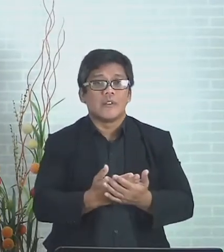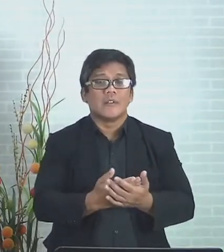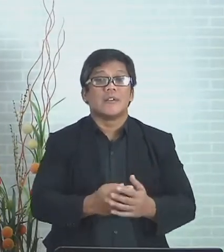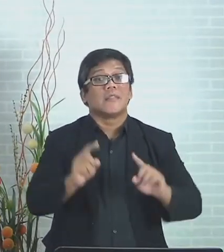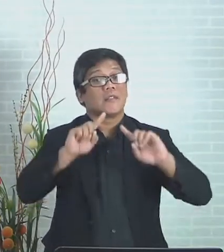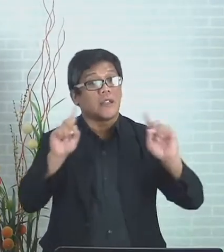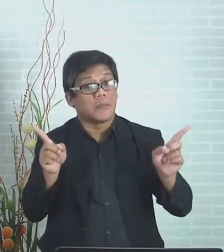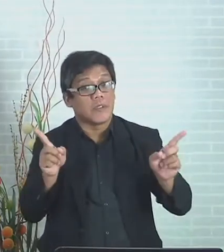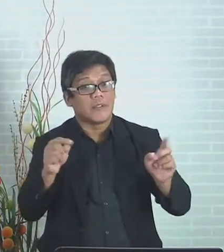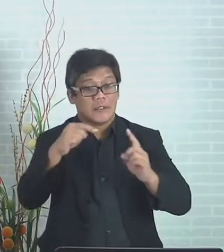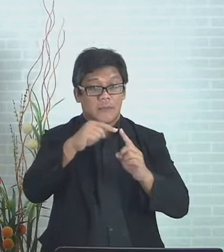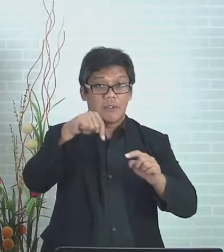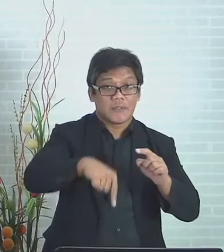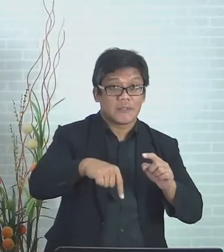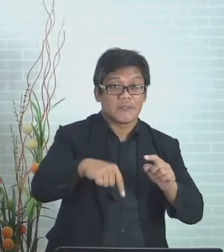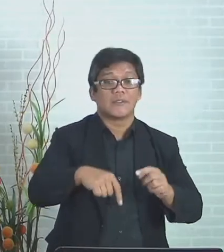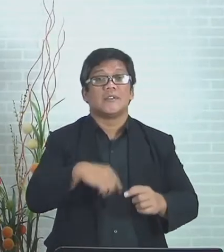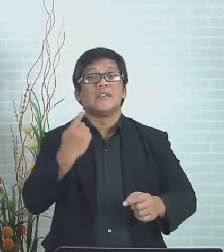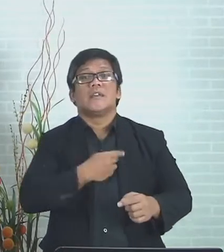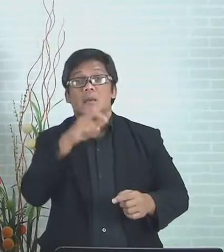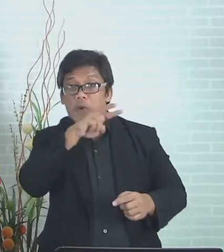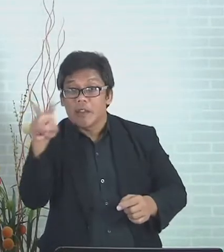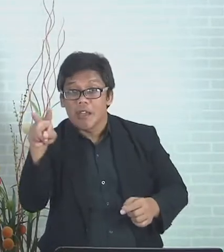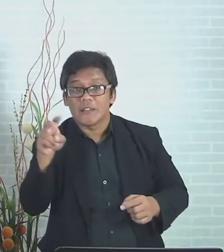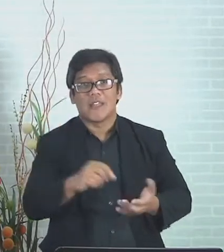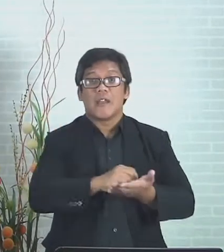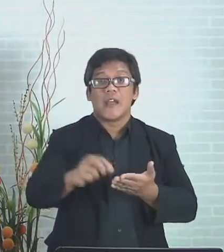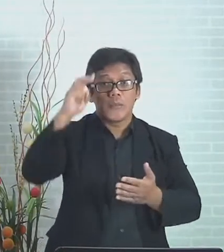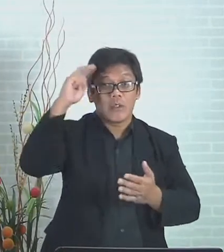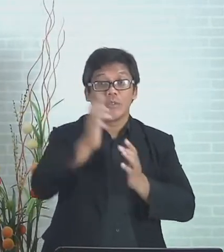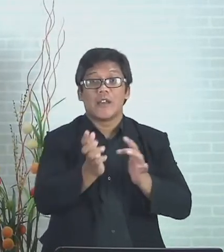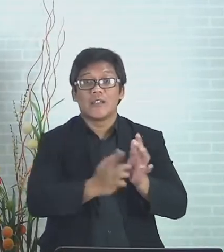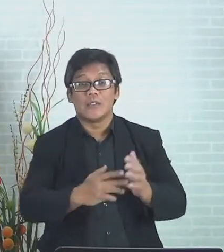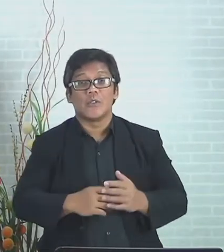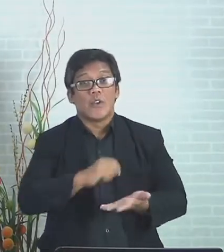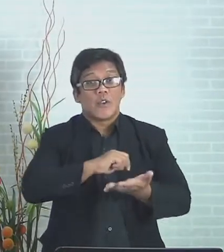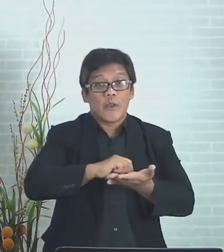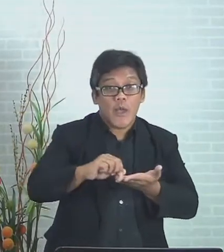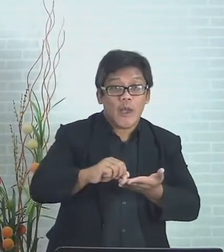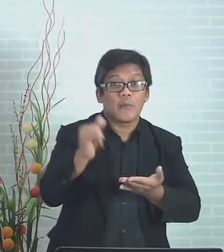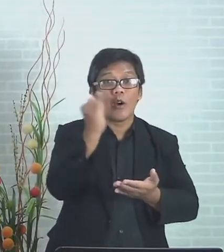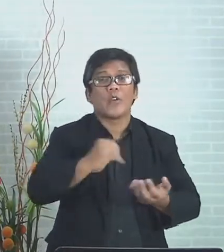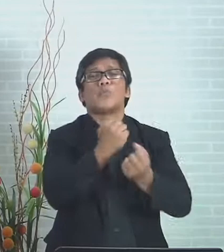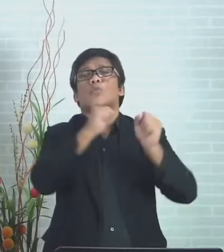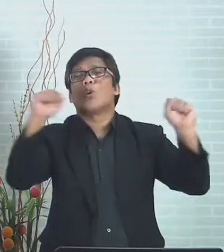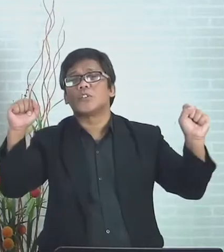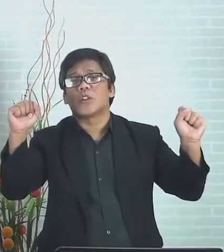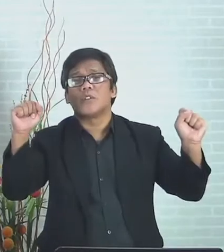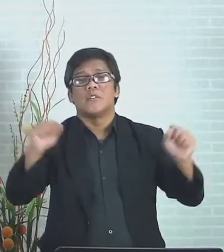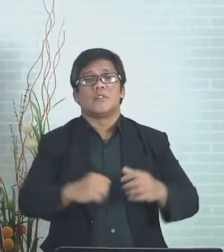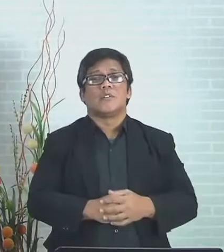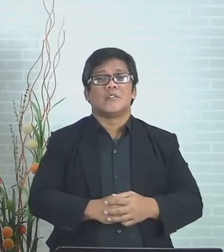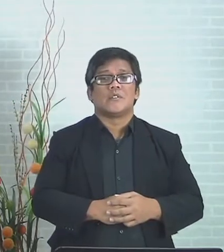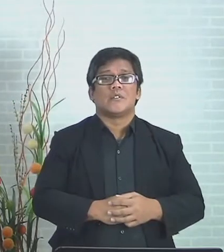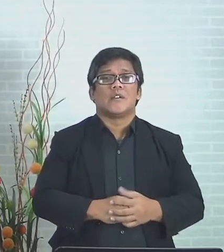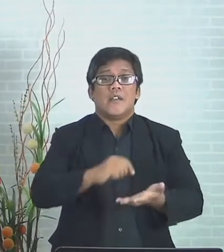pada saat ini kita bisa melihat bagaimana nama Tuhan Yesus itu adalah nama yang berkuasa dikatakan